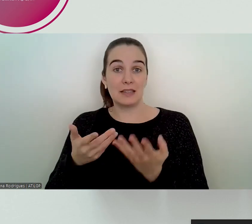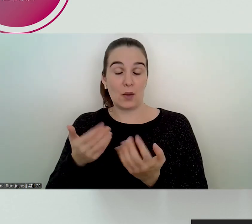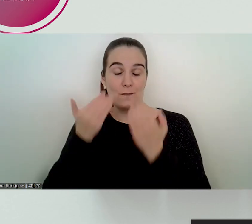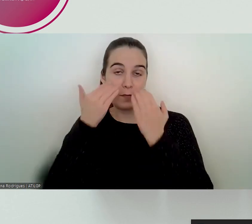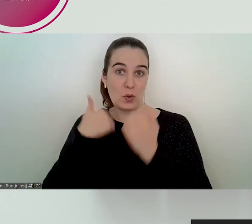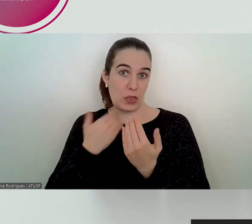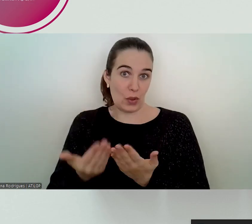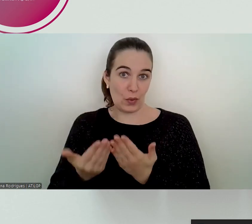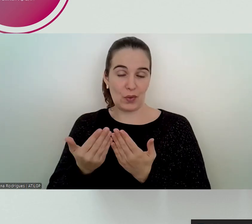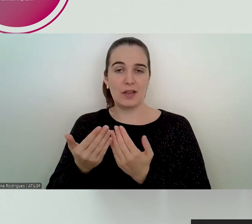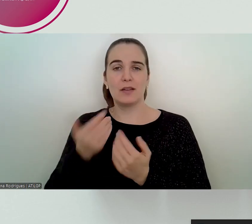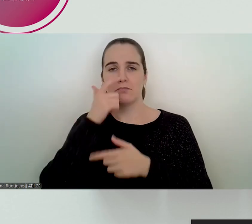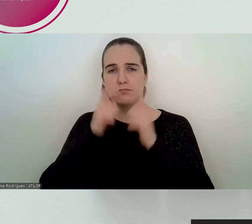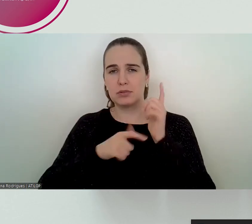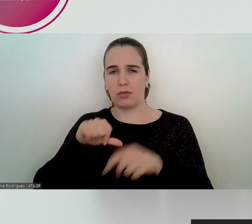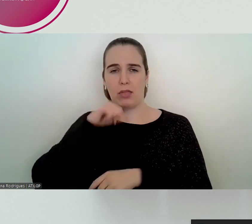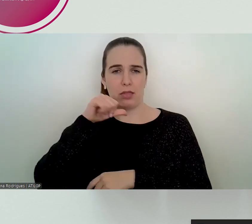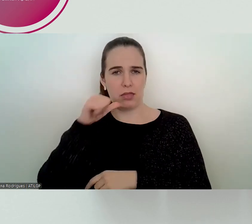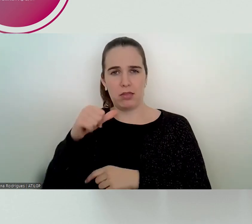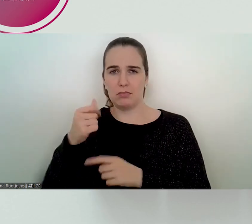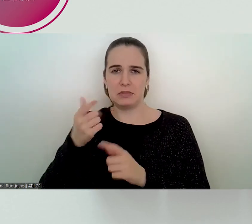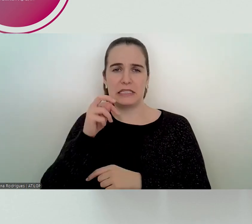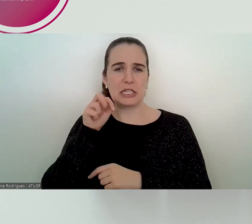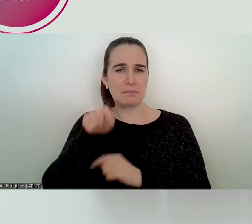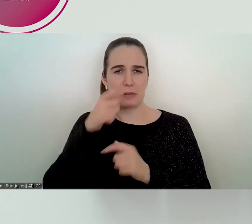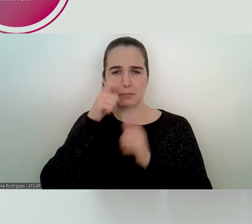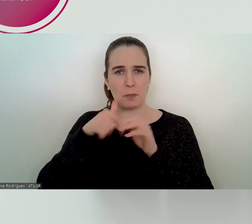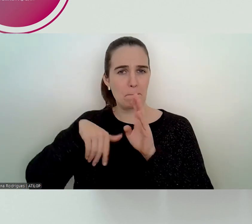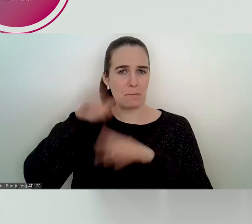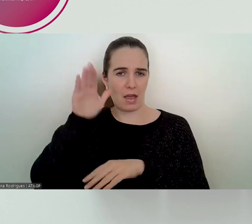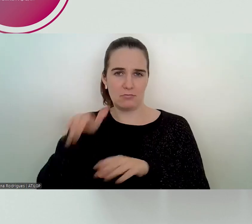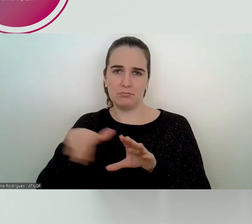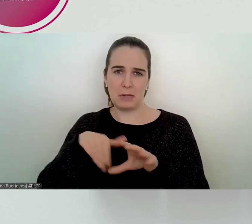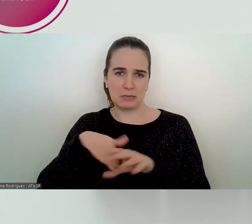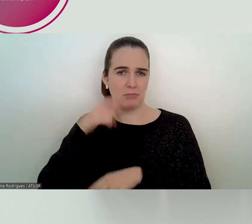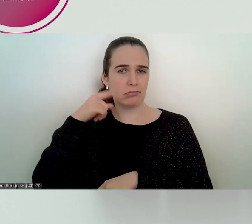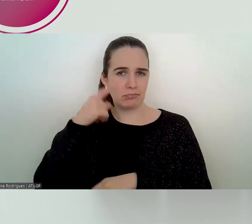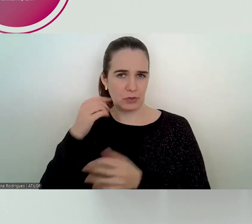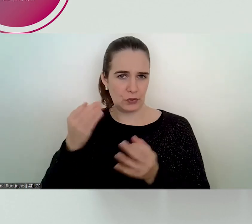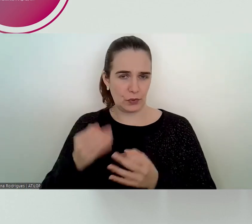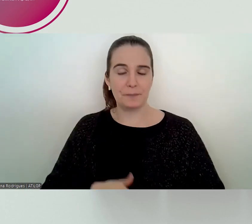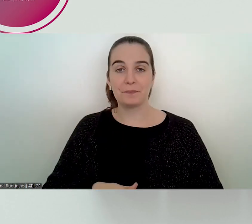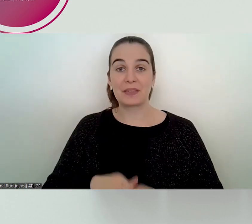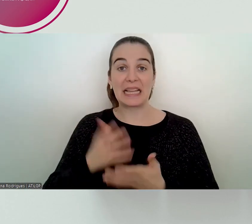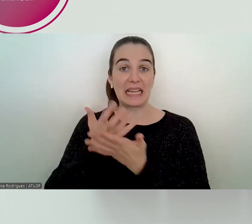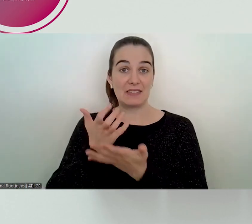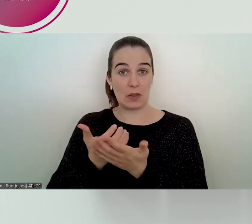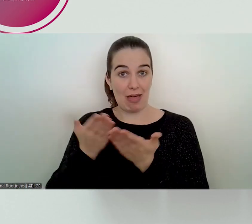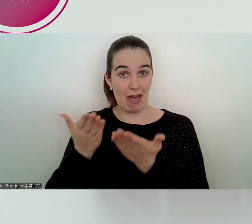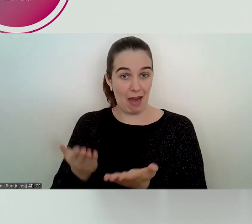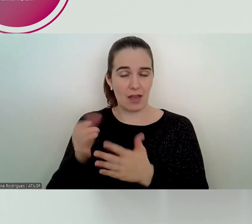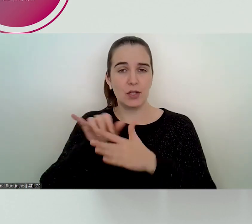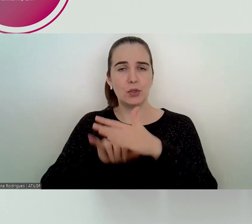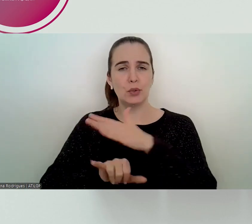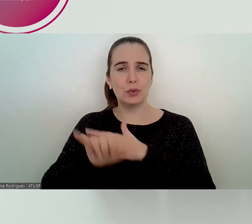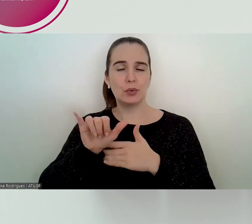informar que temos tido uma adesão superior a 3.000 participantes. As gravações destes webinars já se encontram disponíveis